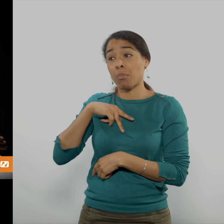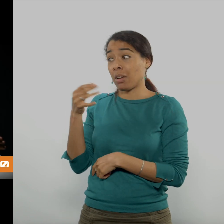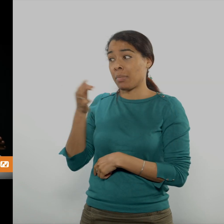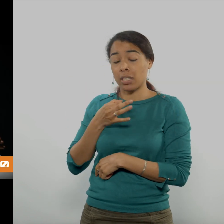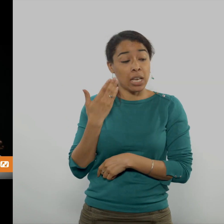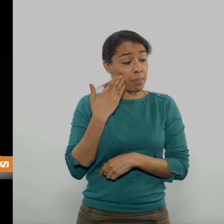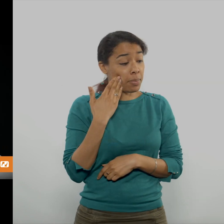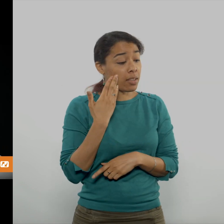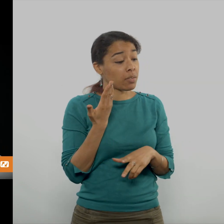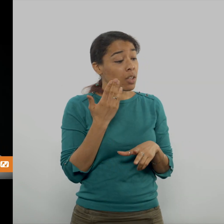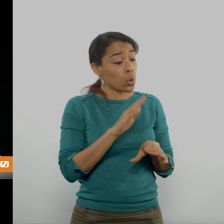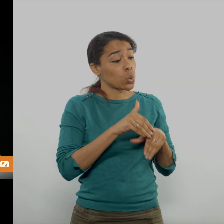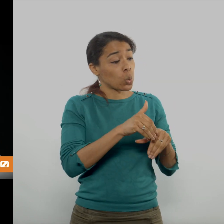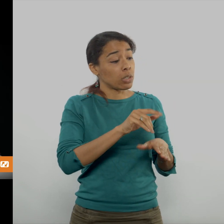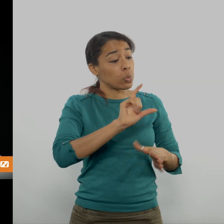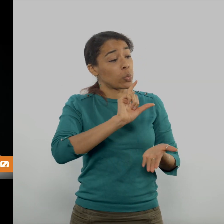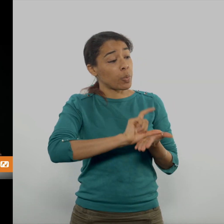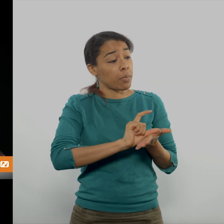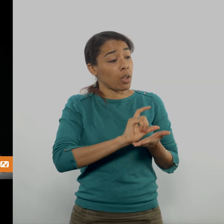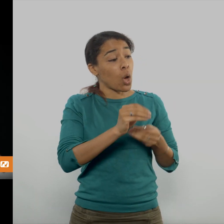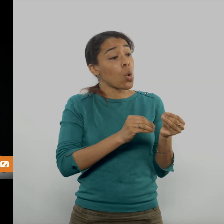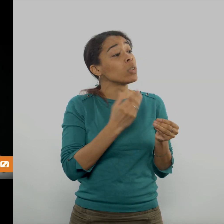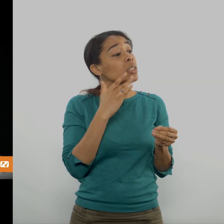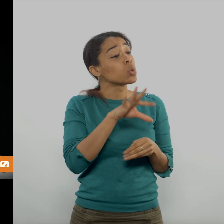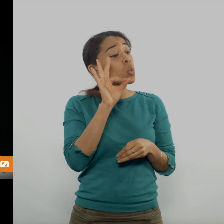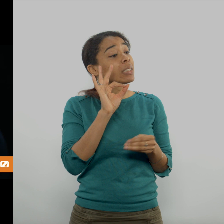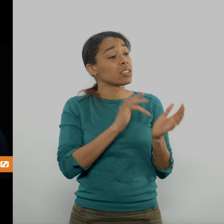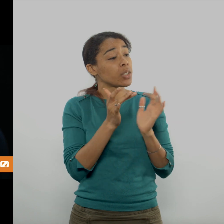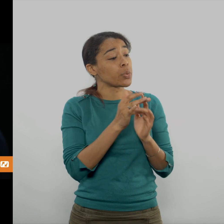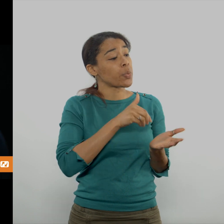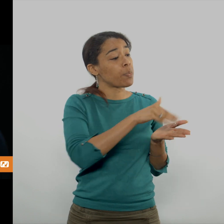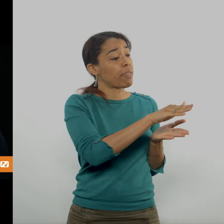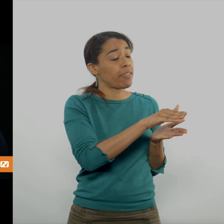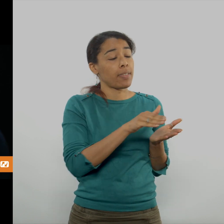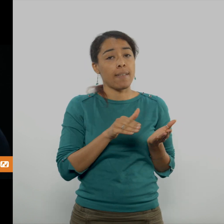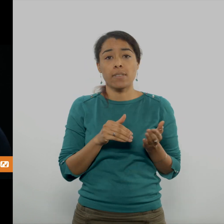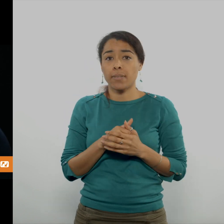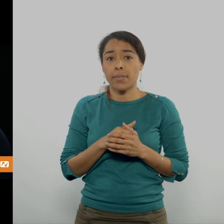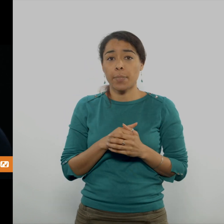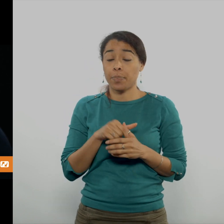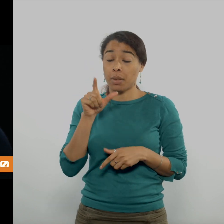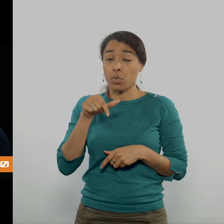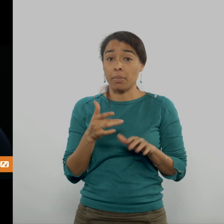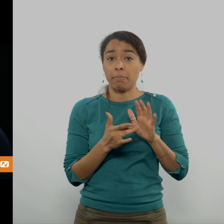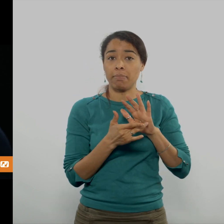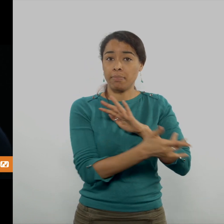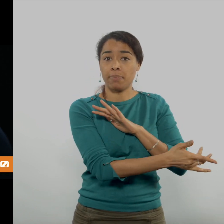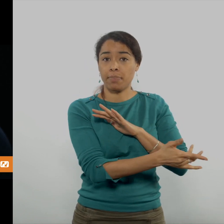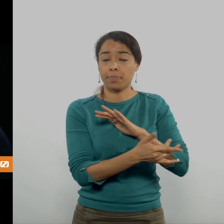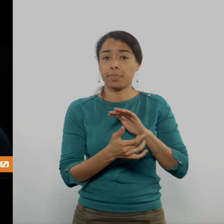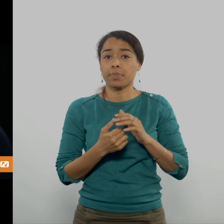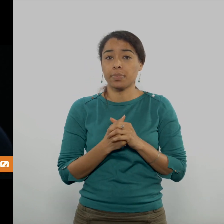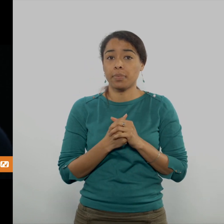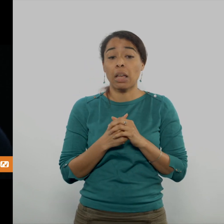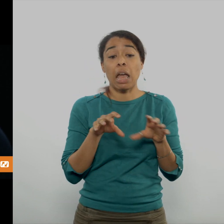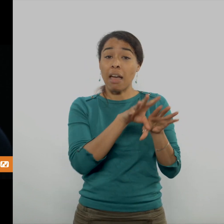si tu veux rester sous mon toit, soit tu restes musulman, soit tu pars et tu suis Jésus. Là, j'ai fait le choix de partir de